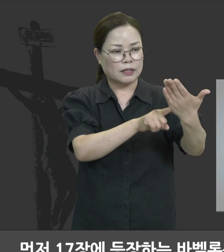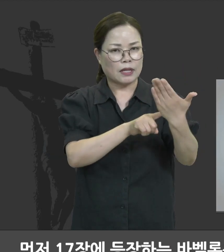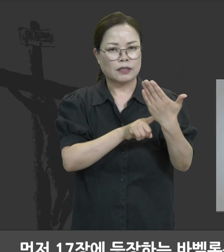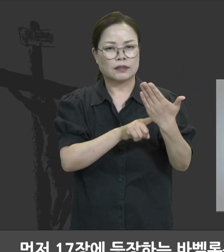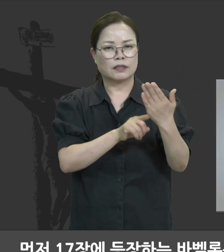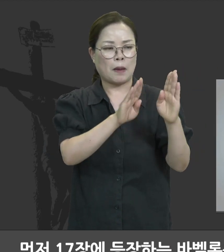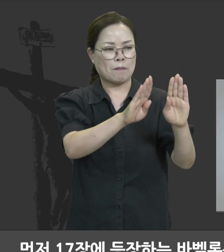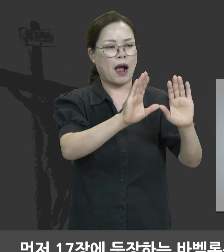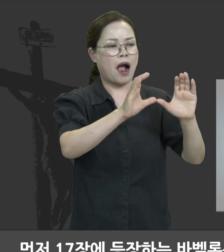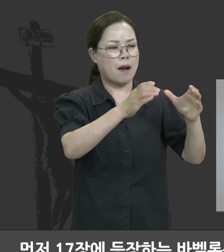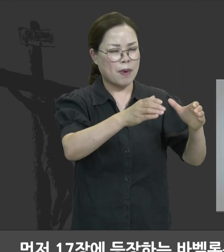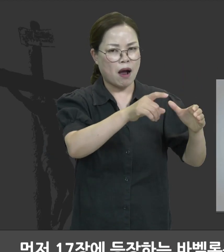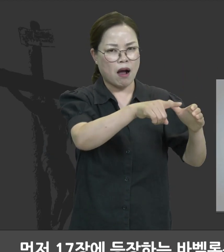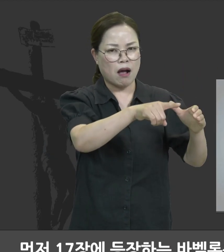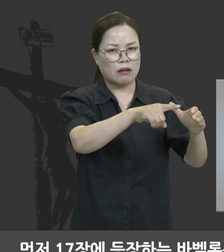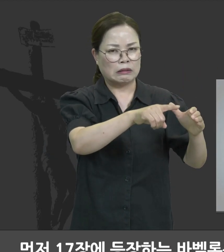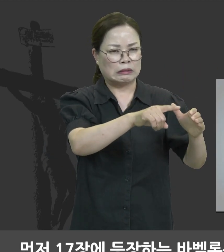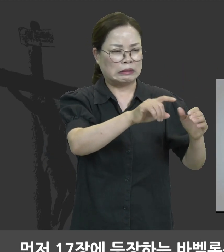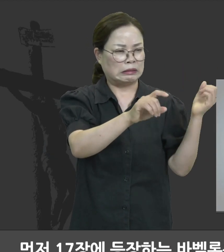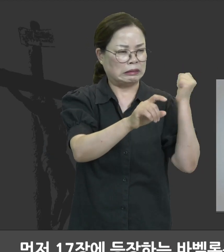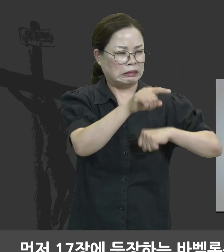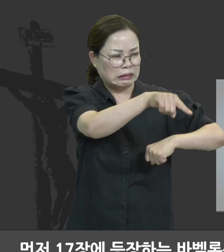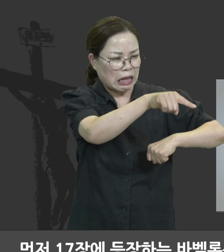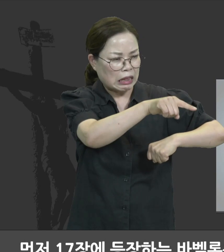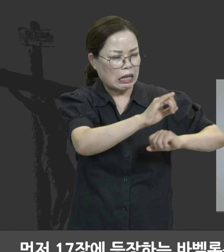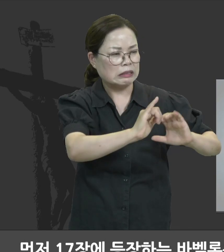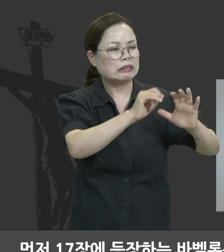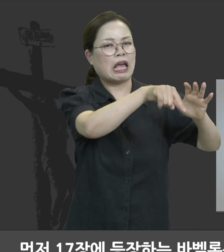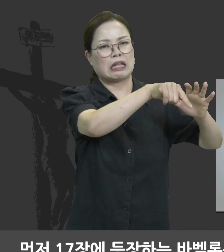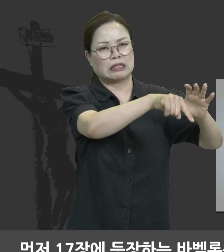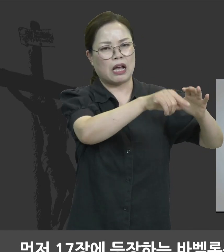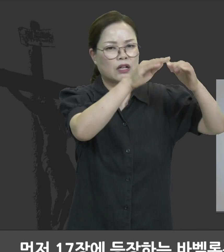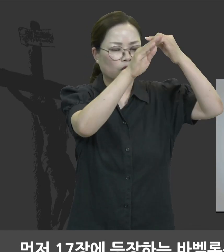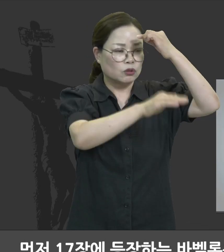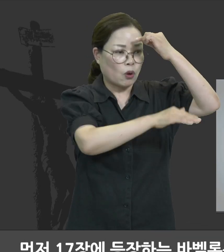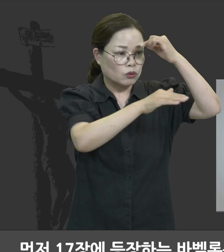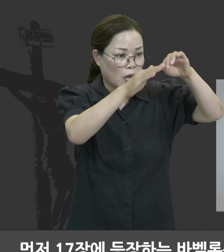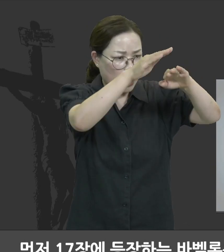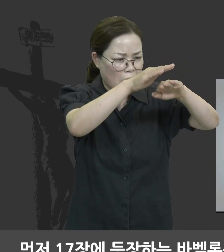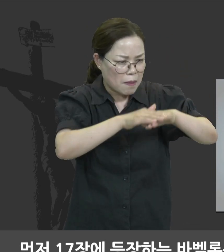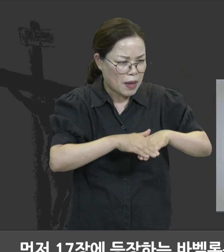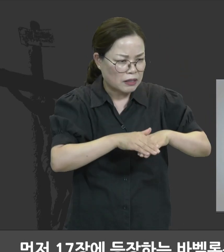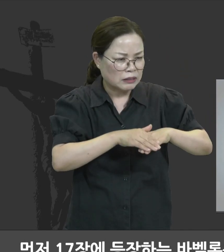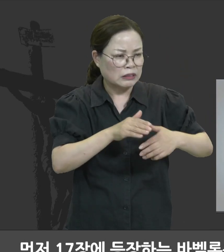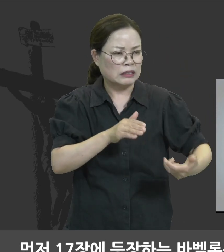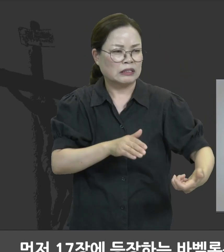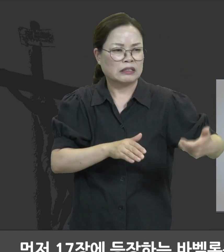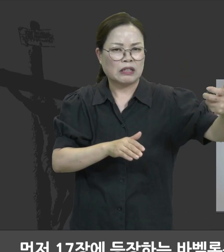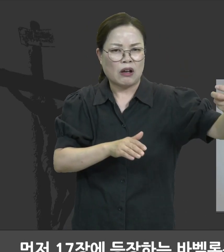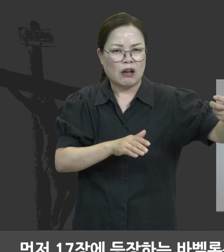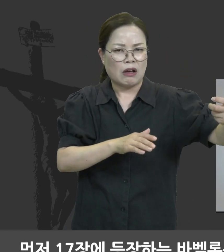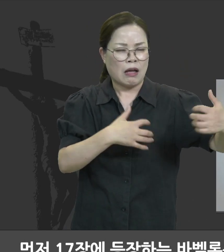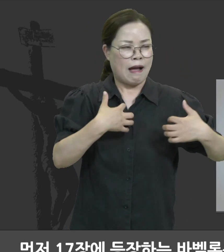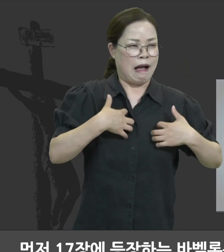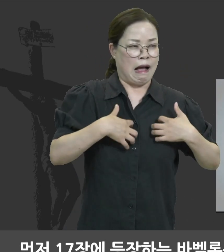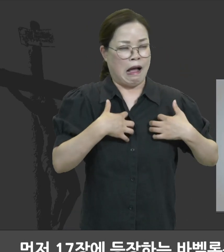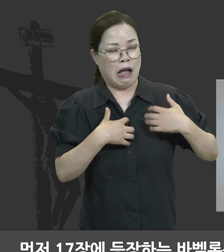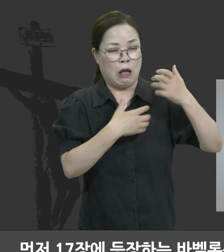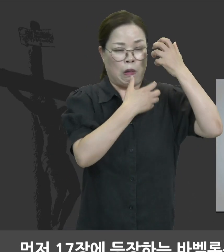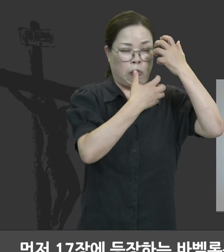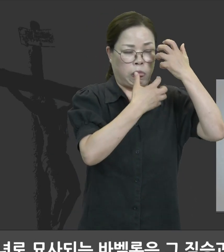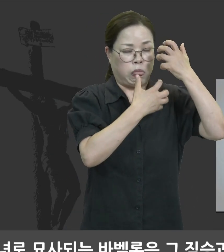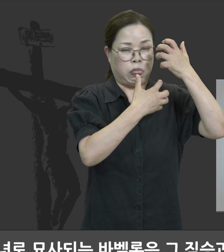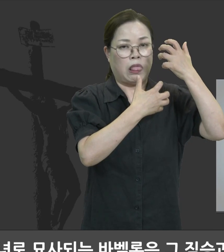등장하는 바벨론은 불경건한 세상나라로 성도들을 예배에서 멀어지게 하는 권세와 쾌락을